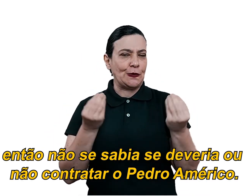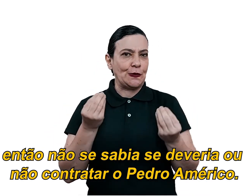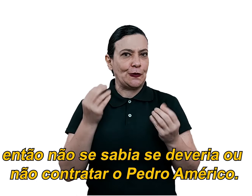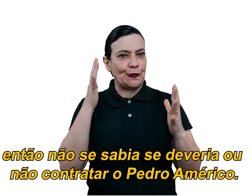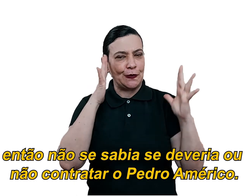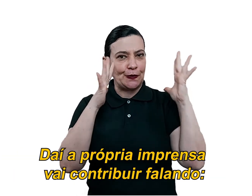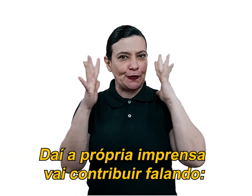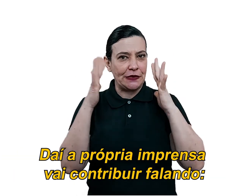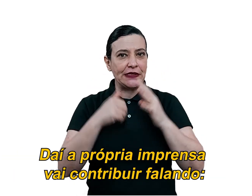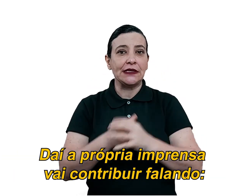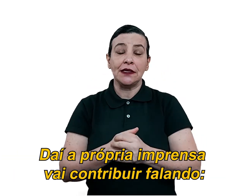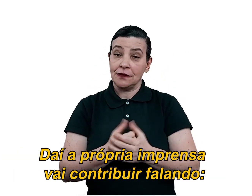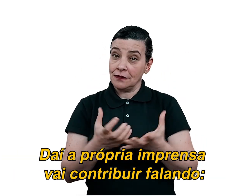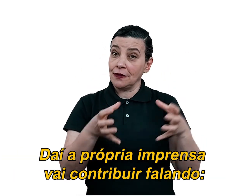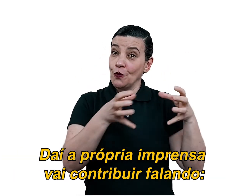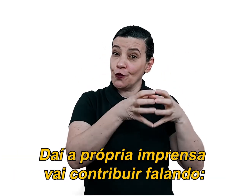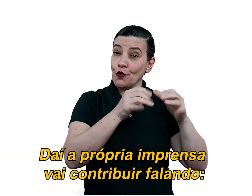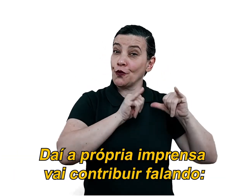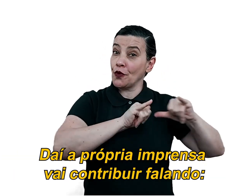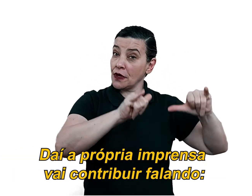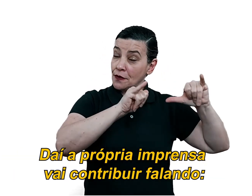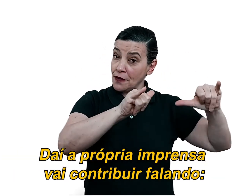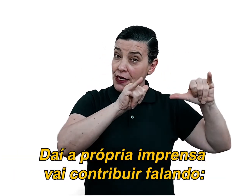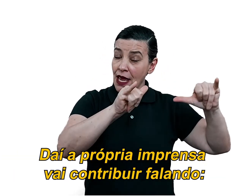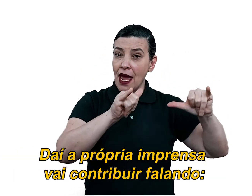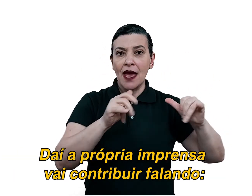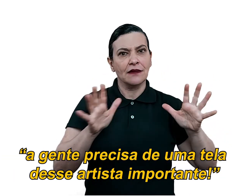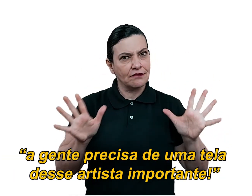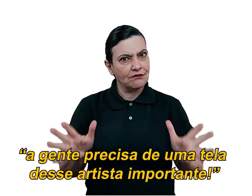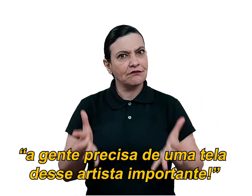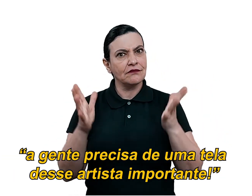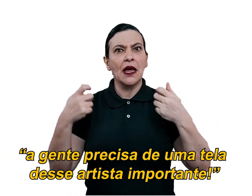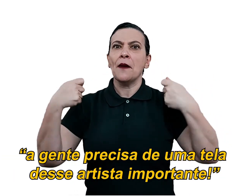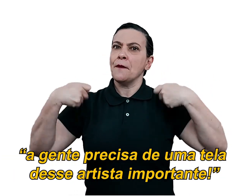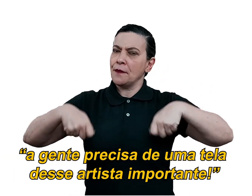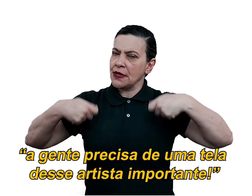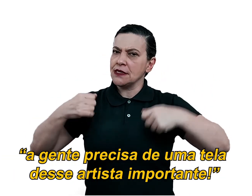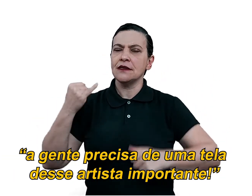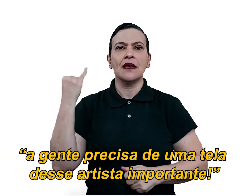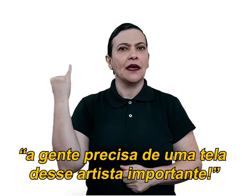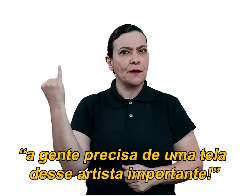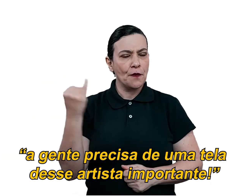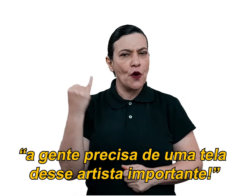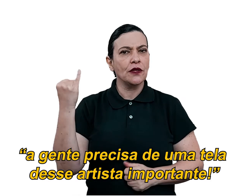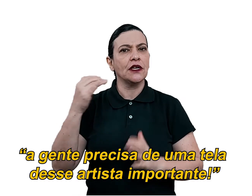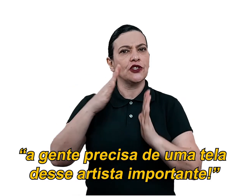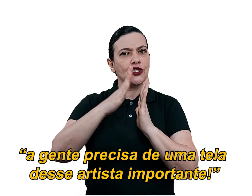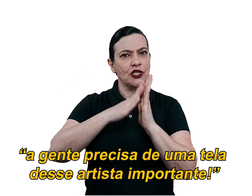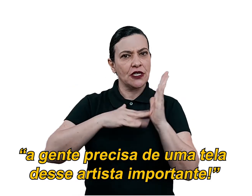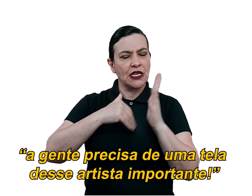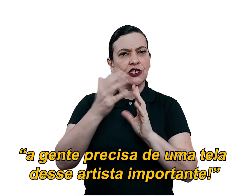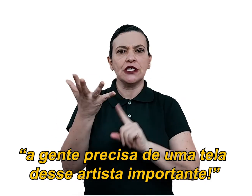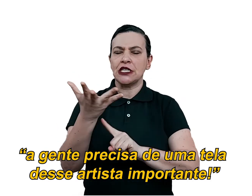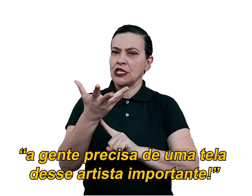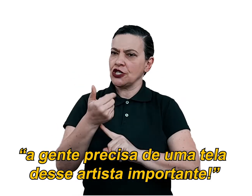Pedro Américo, e daí a própria imprensa vai contribuir falando, não, a gente precisa de uma tela, de um artista, desse artista ele